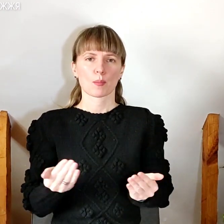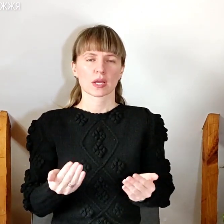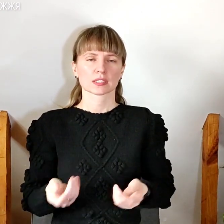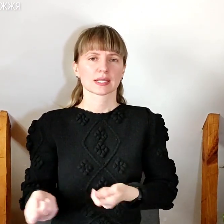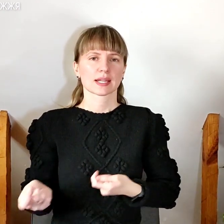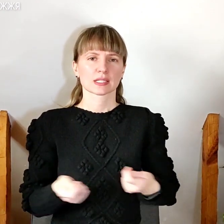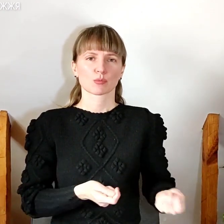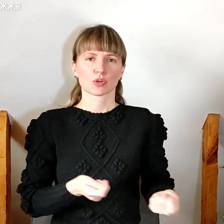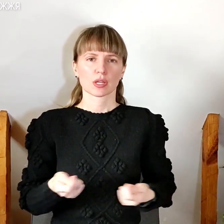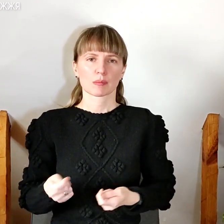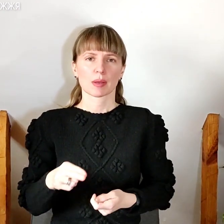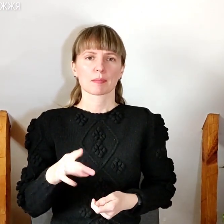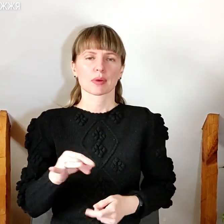транспортабельні. При екстреному стані